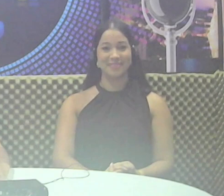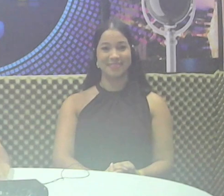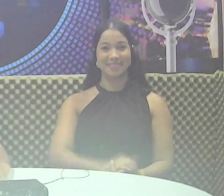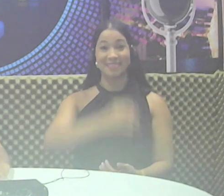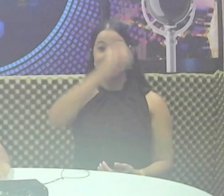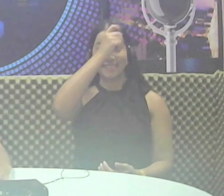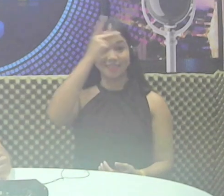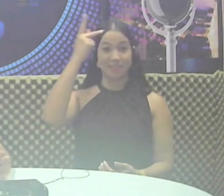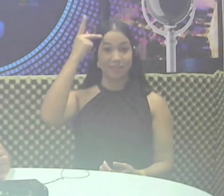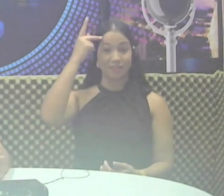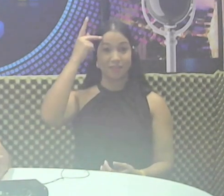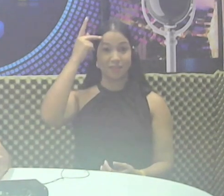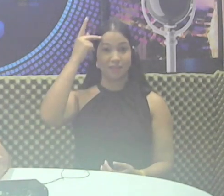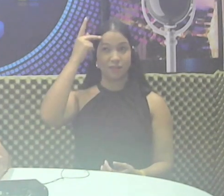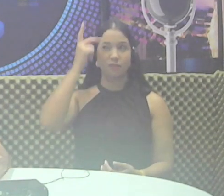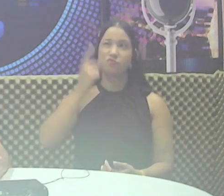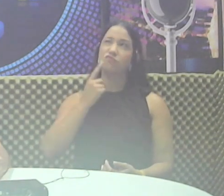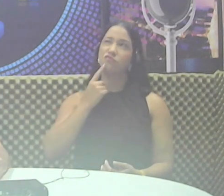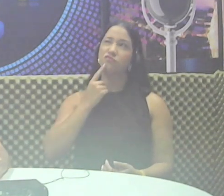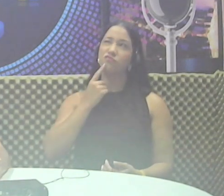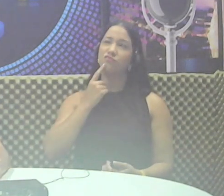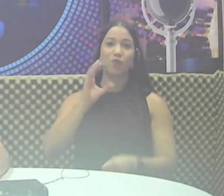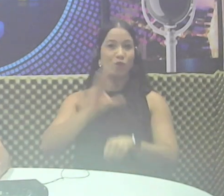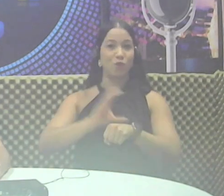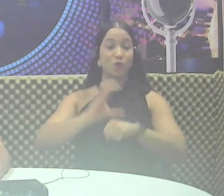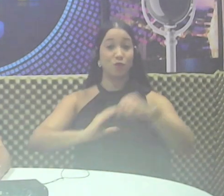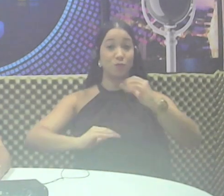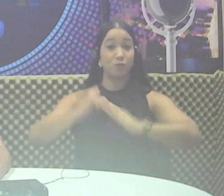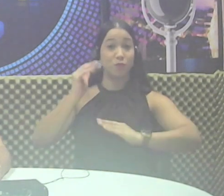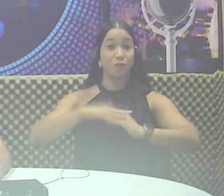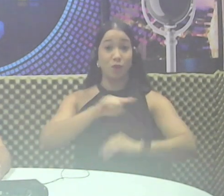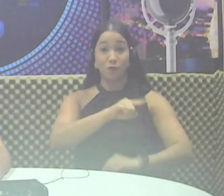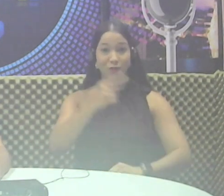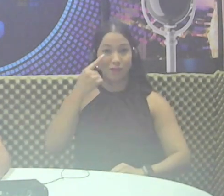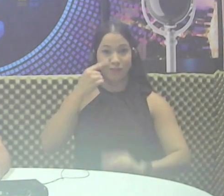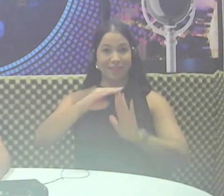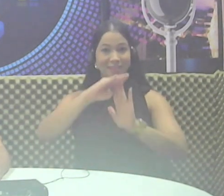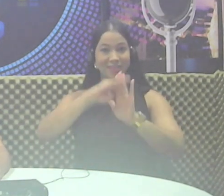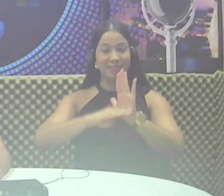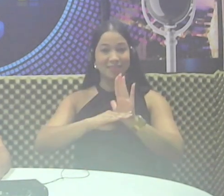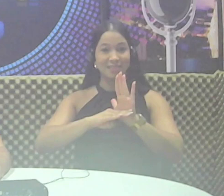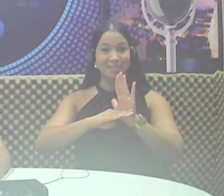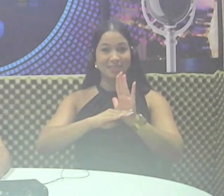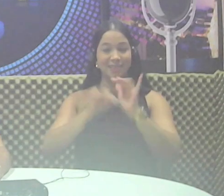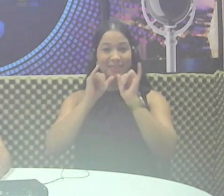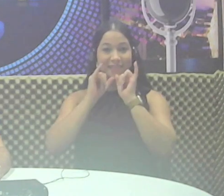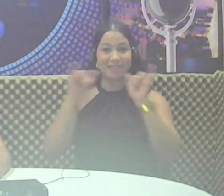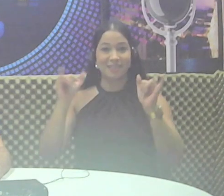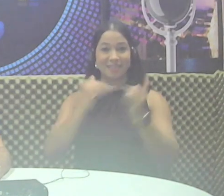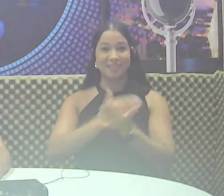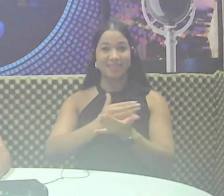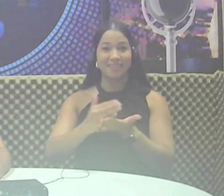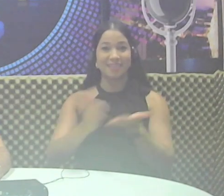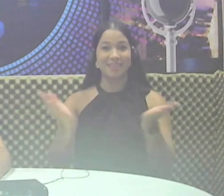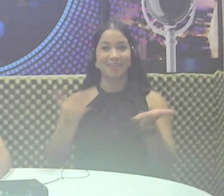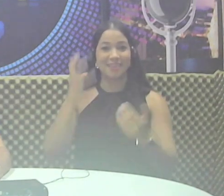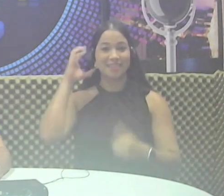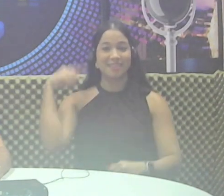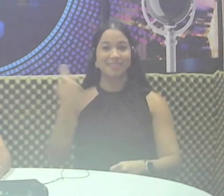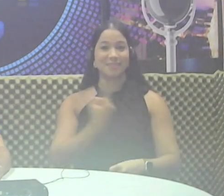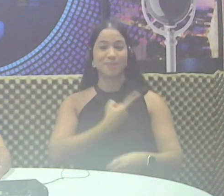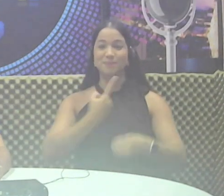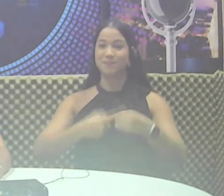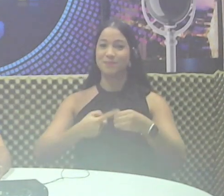Prefeitura oferece cursos profissionalizantes e você confere essas e outras notícias a partir de agora na Rádio